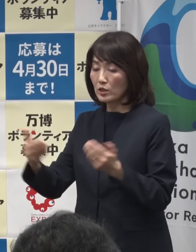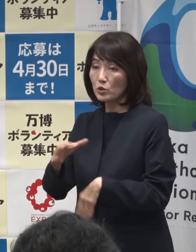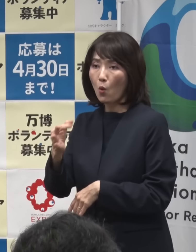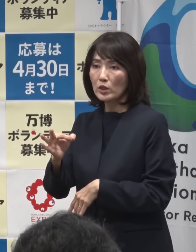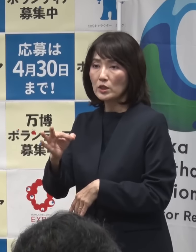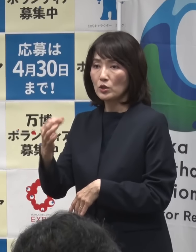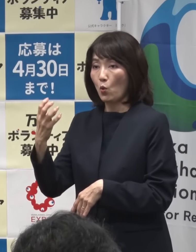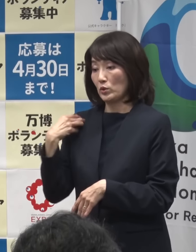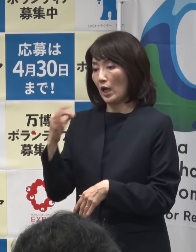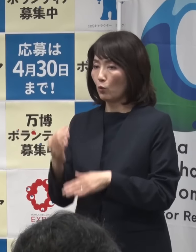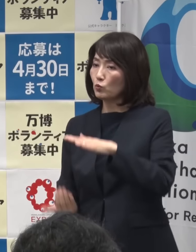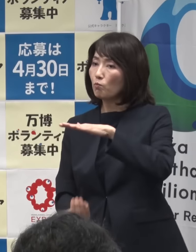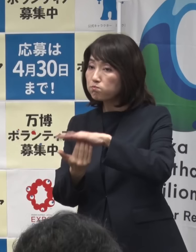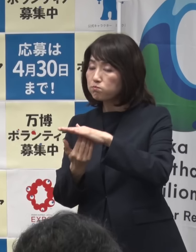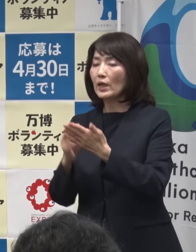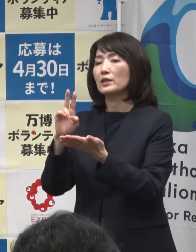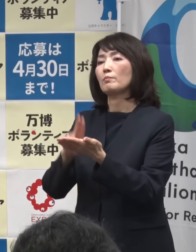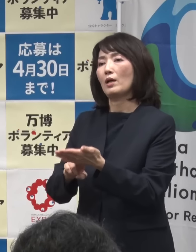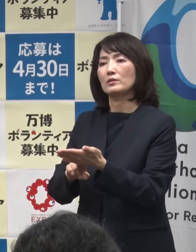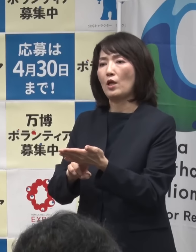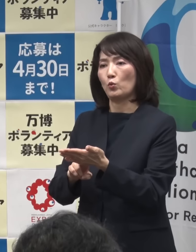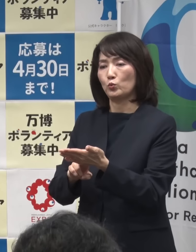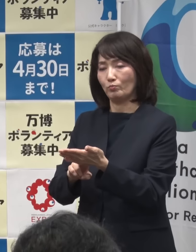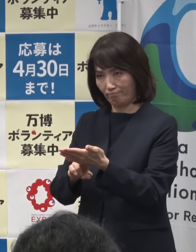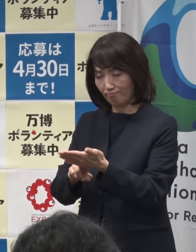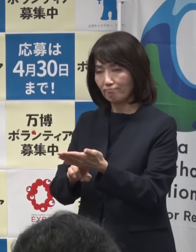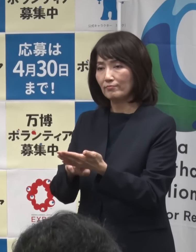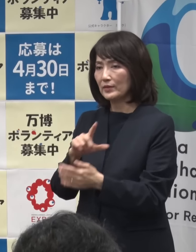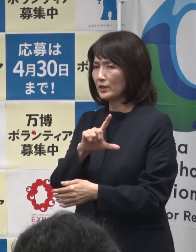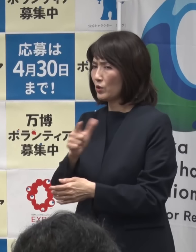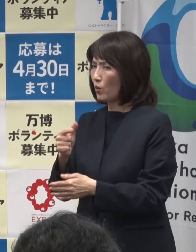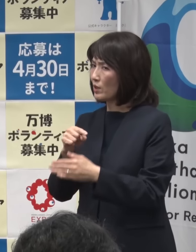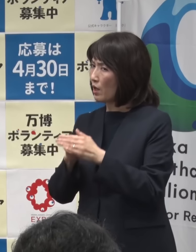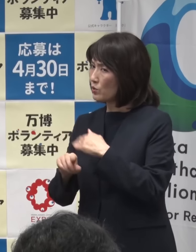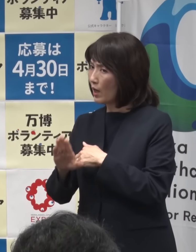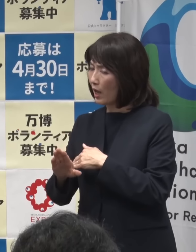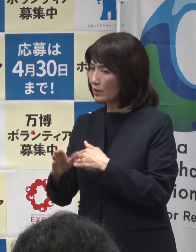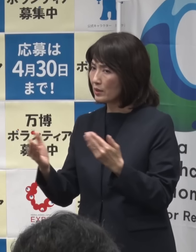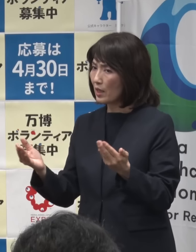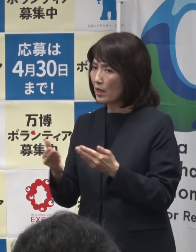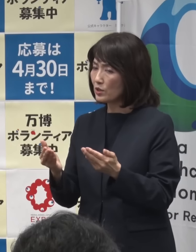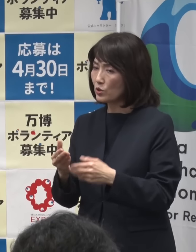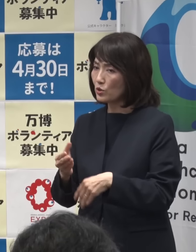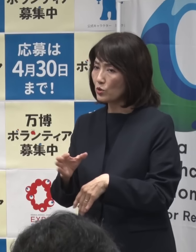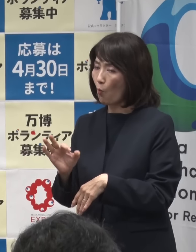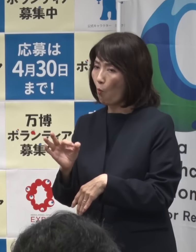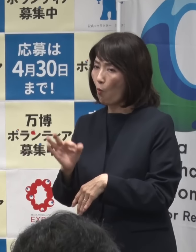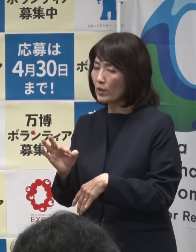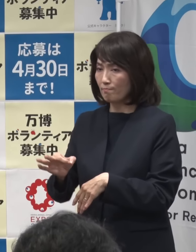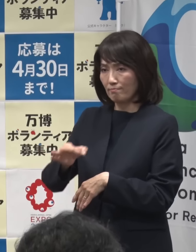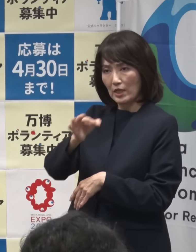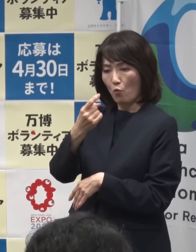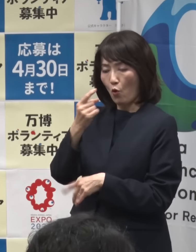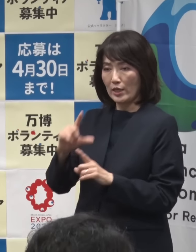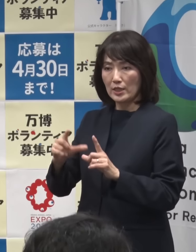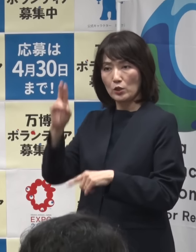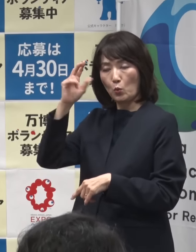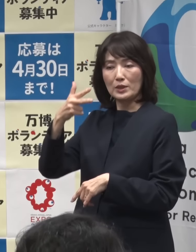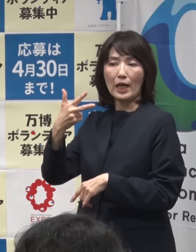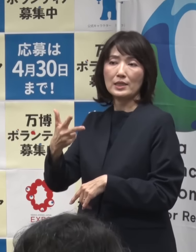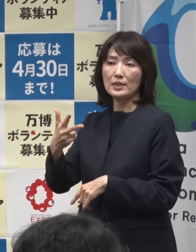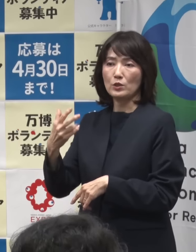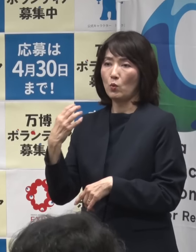その負担額の上限は決めていると。だからいくらいろんな理由があって事業費が増えても、東大阪市の負担は1円も